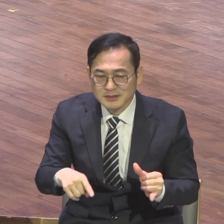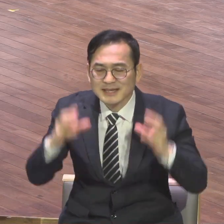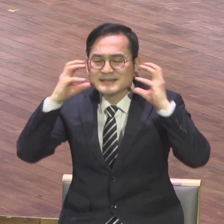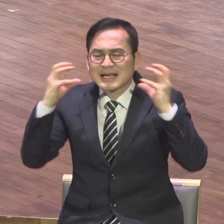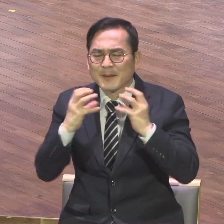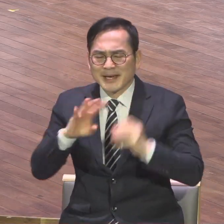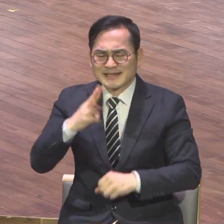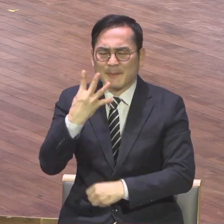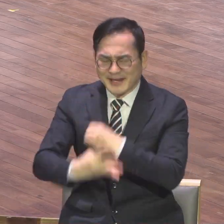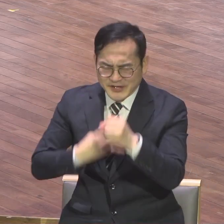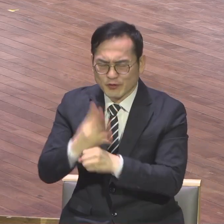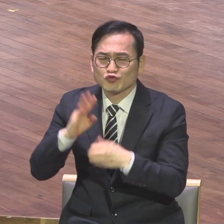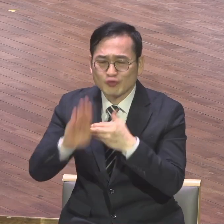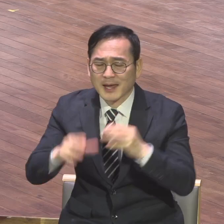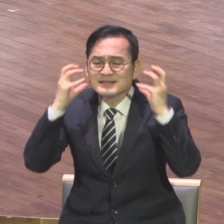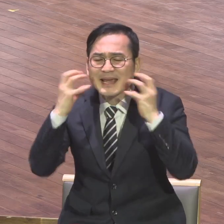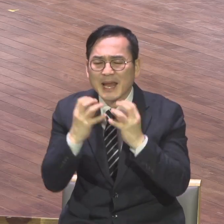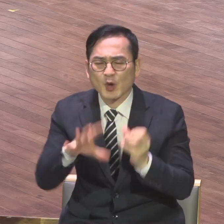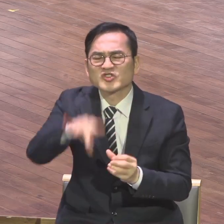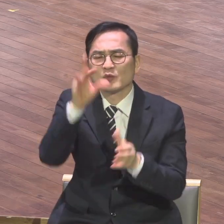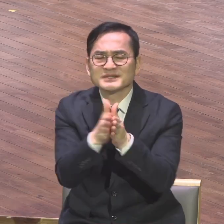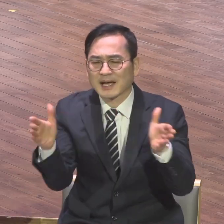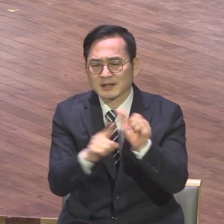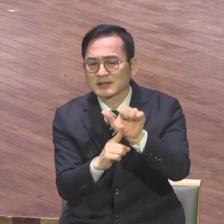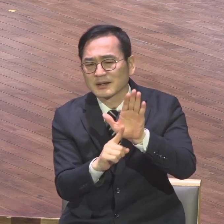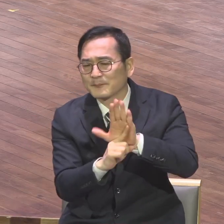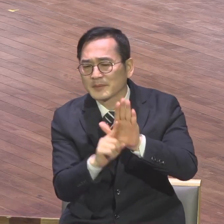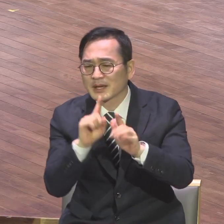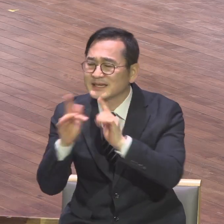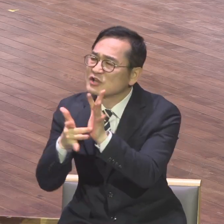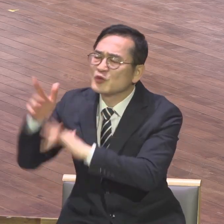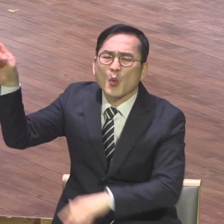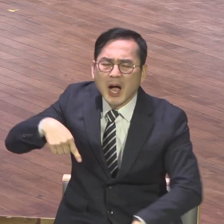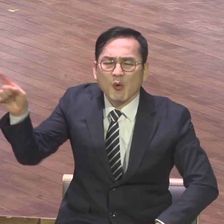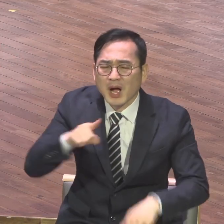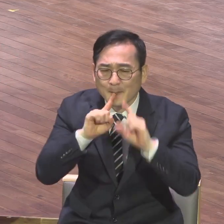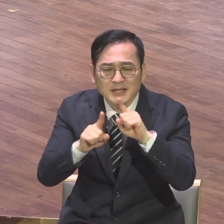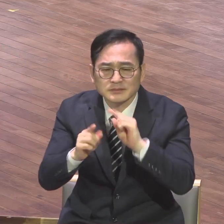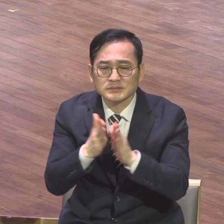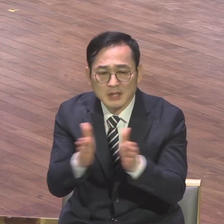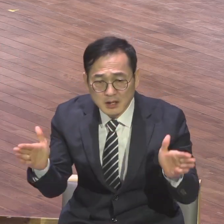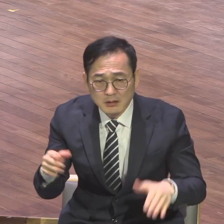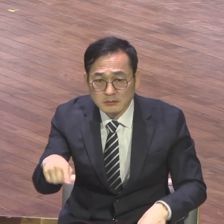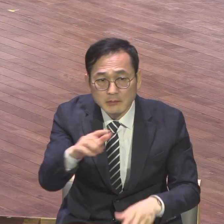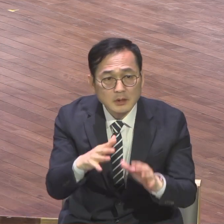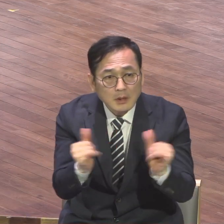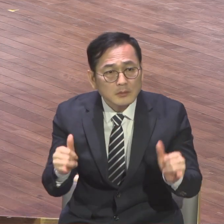400년만 나타나가지고 하나님의 말씀을 전한다고 깨우치는 역할이 쉬우겠어요?